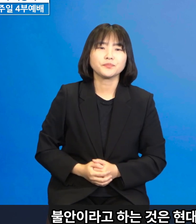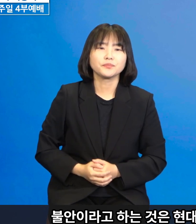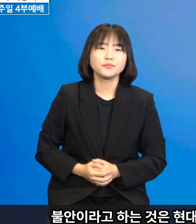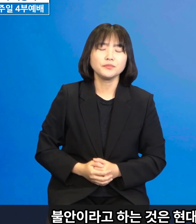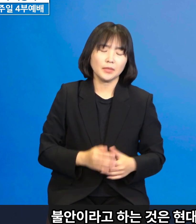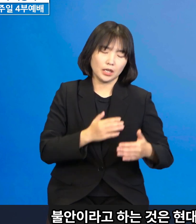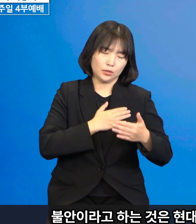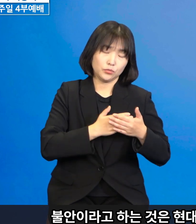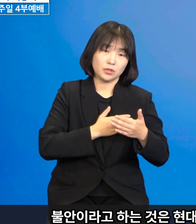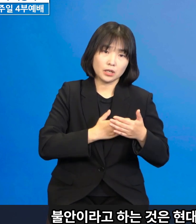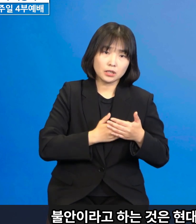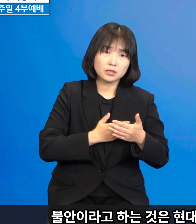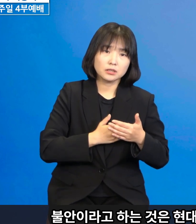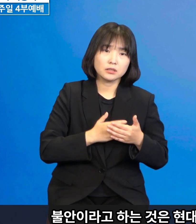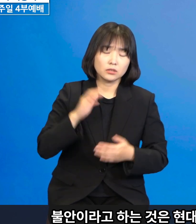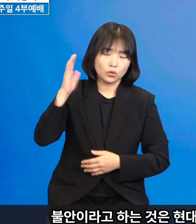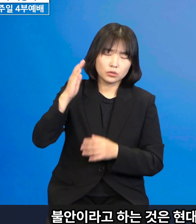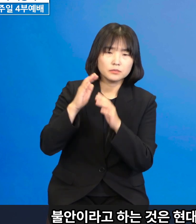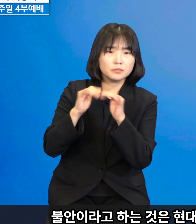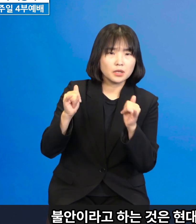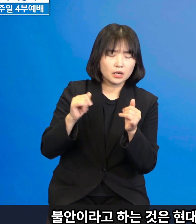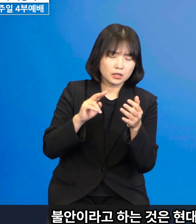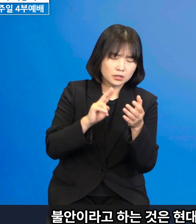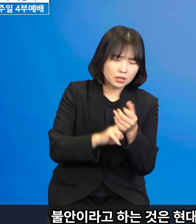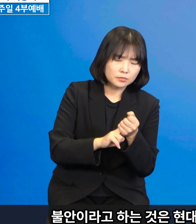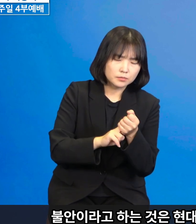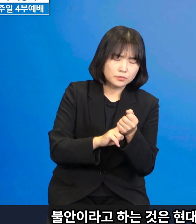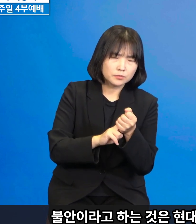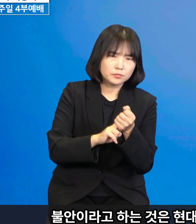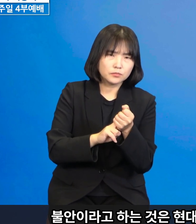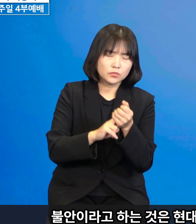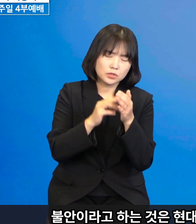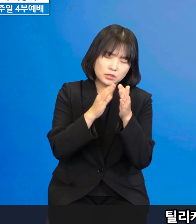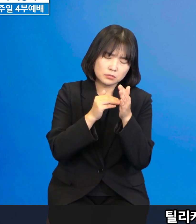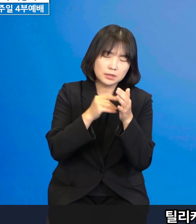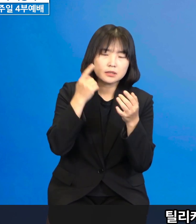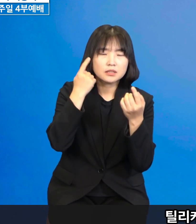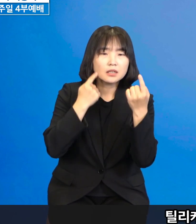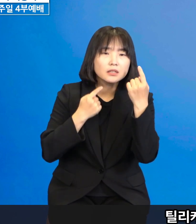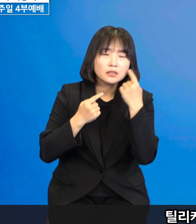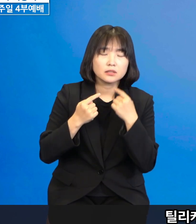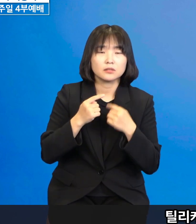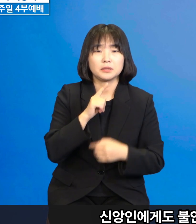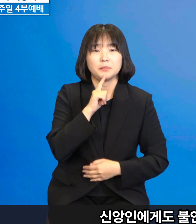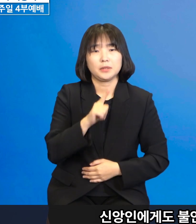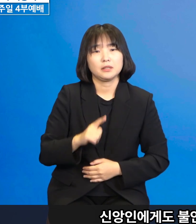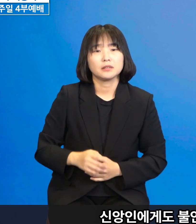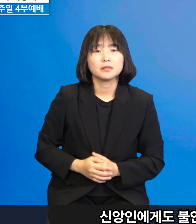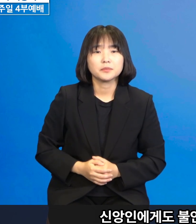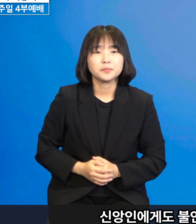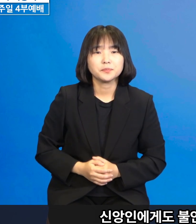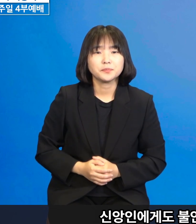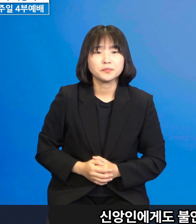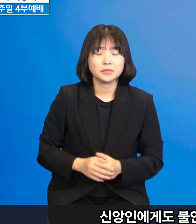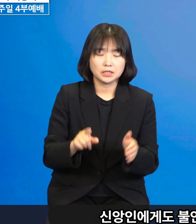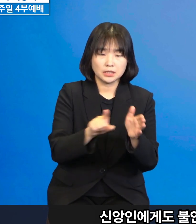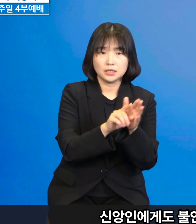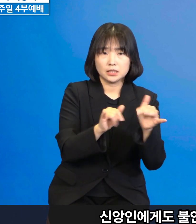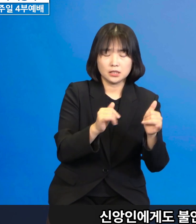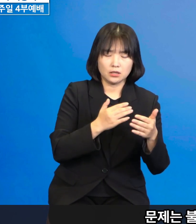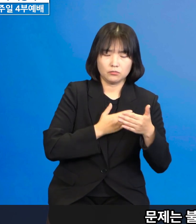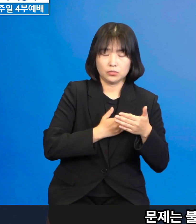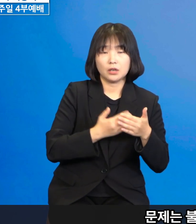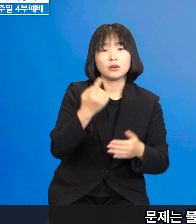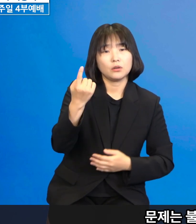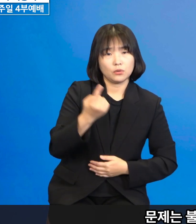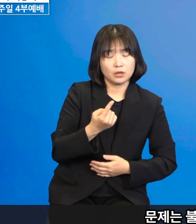불안이라고 하는 것은 현대인의 감추어지고 은밀한 상처다. 이 틀리게 얘기해요. 신앙인에게도 불안은 찾아온다는